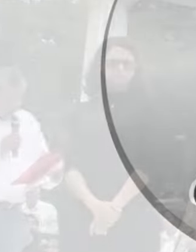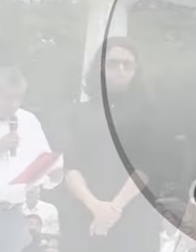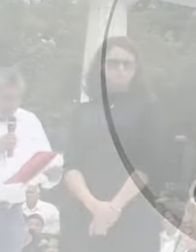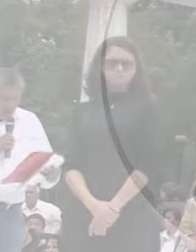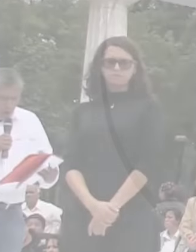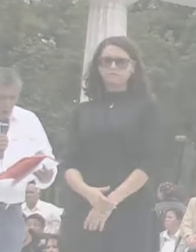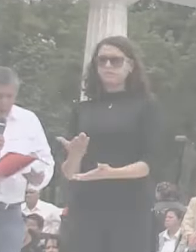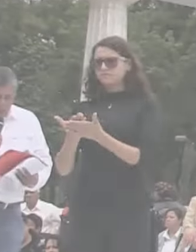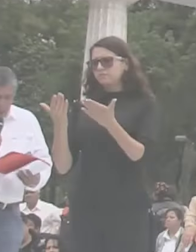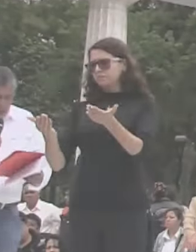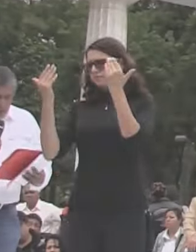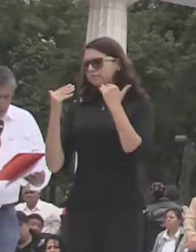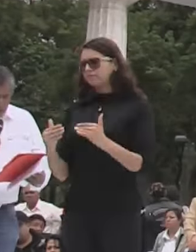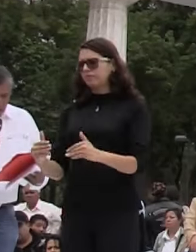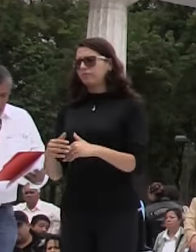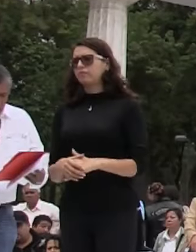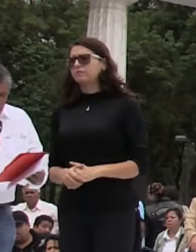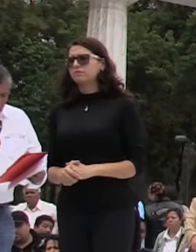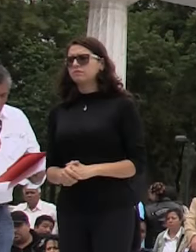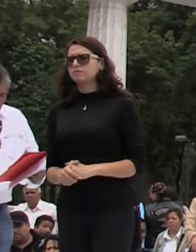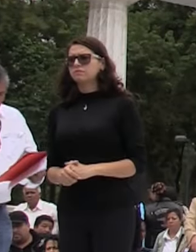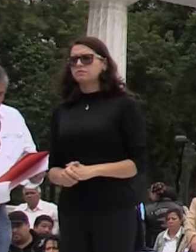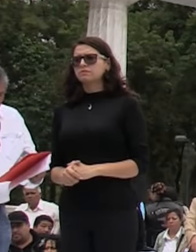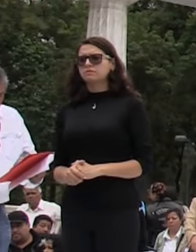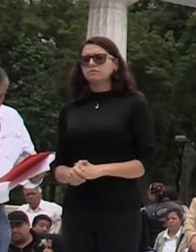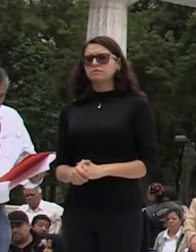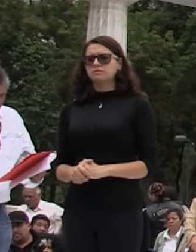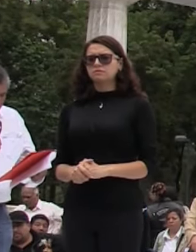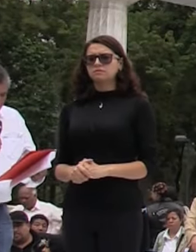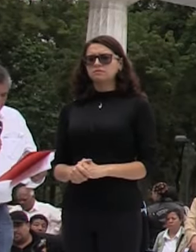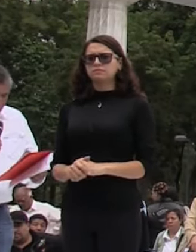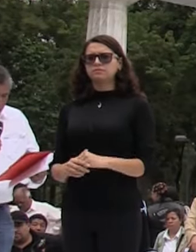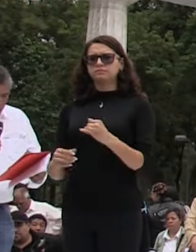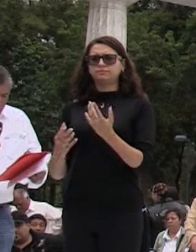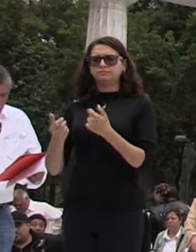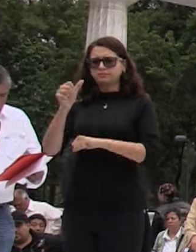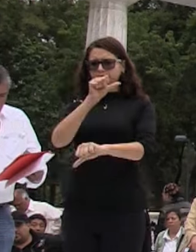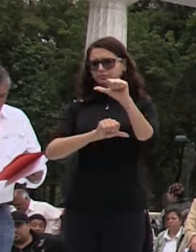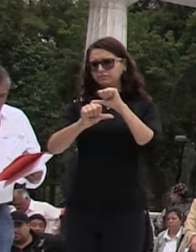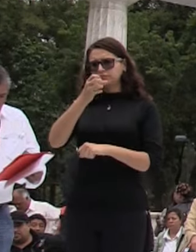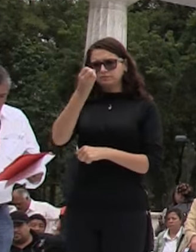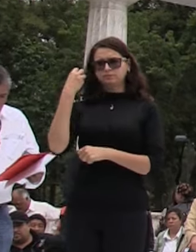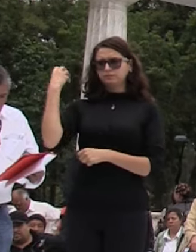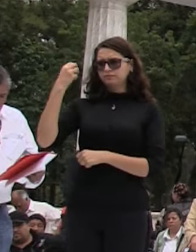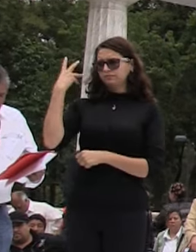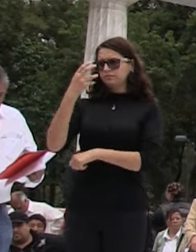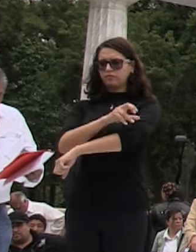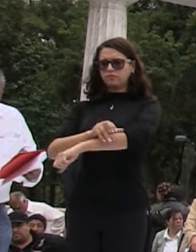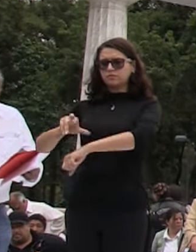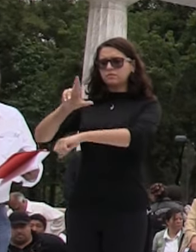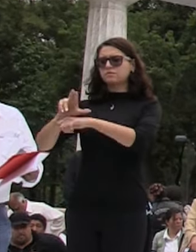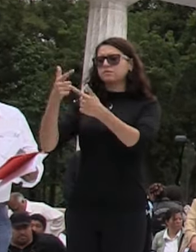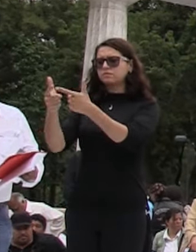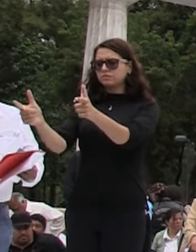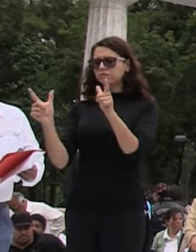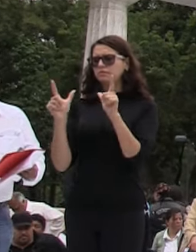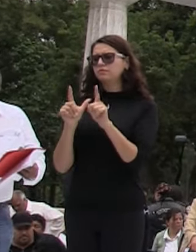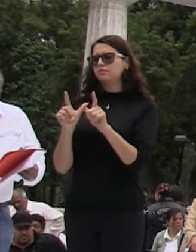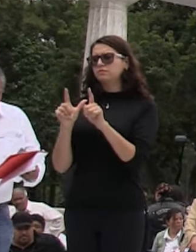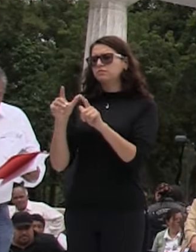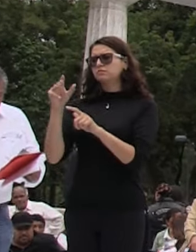Pues daríamos paso ahora a dar el uso de la palabra a nuestro coordinador del grupo